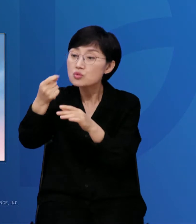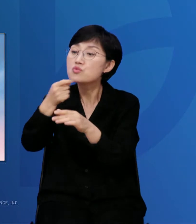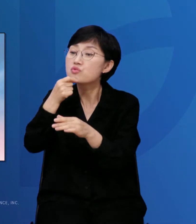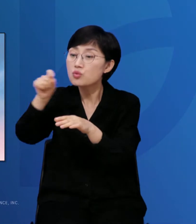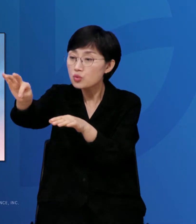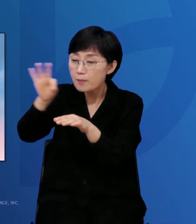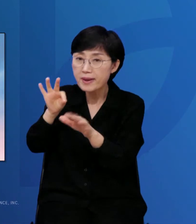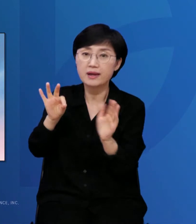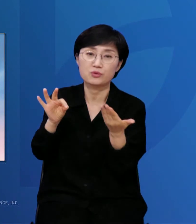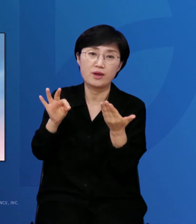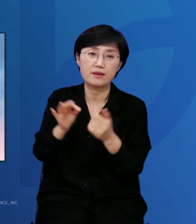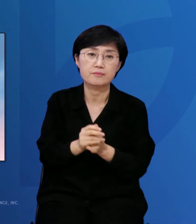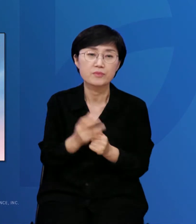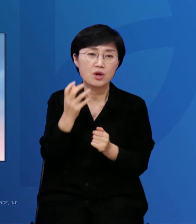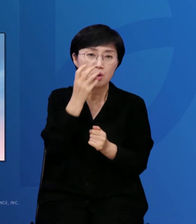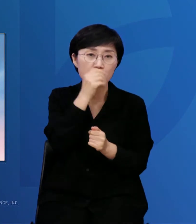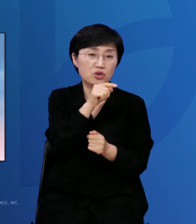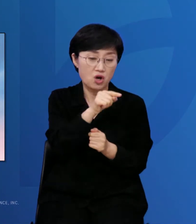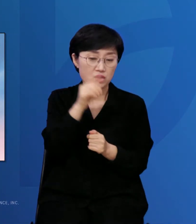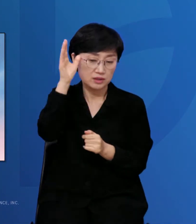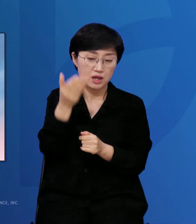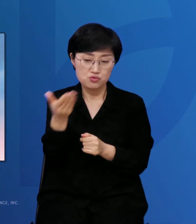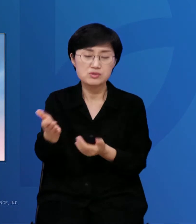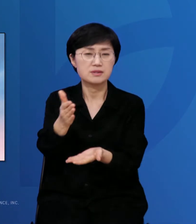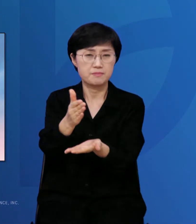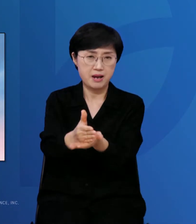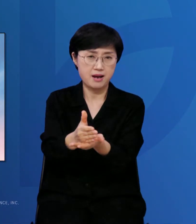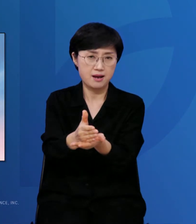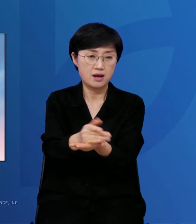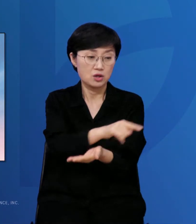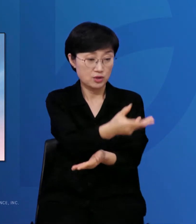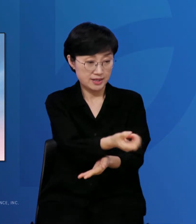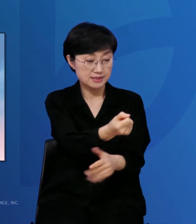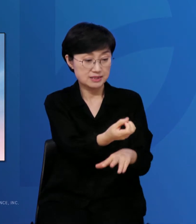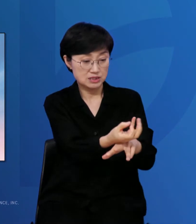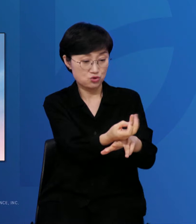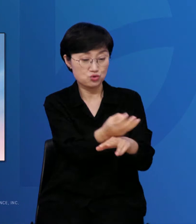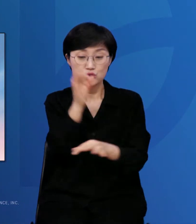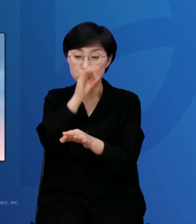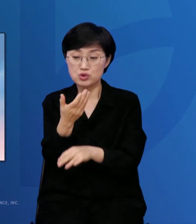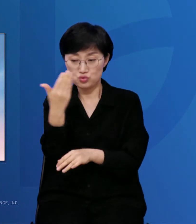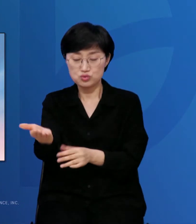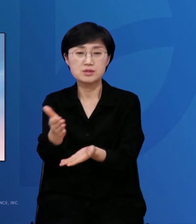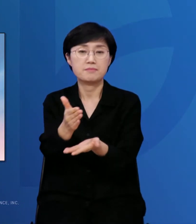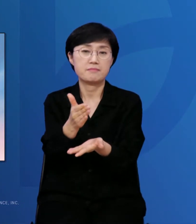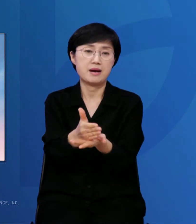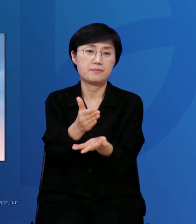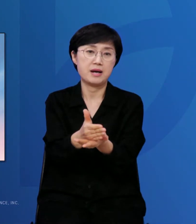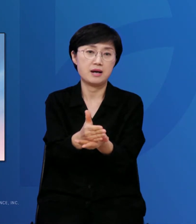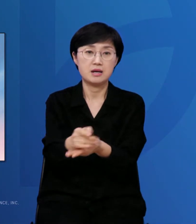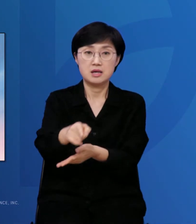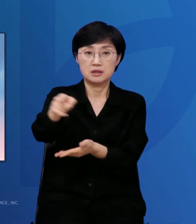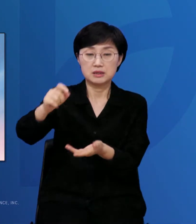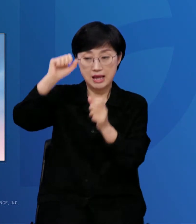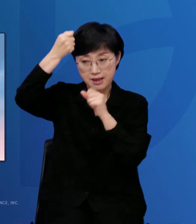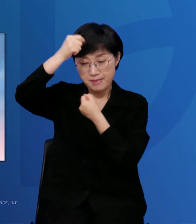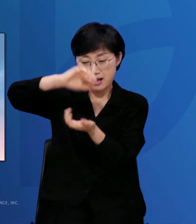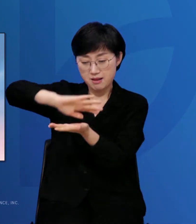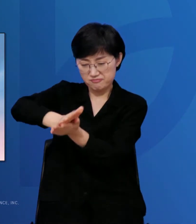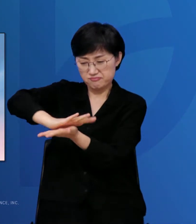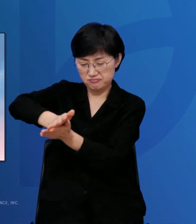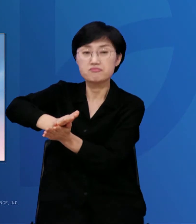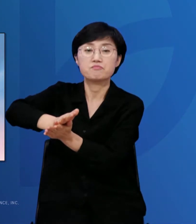빼리라. 거룩한 것을 개에게 주지 말며 너희 진주를 돼지 앞에 던지지 말라. 그들이 그것을 발로